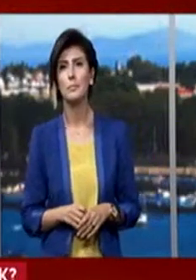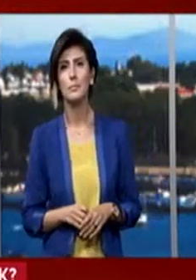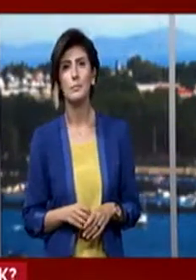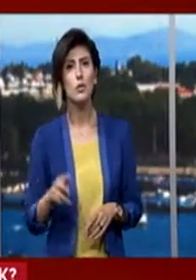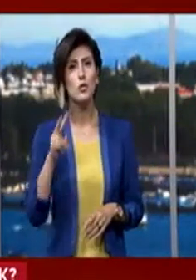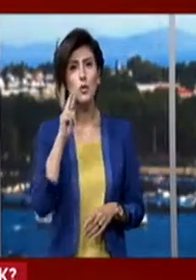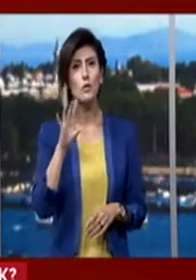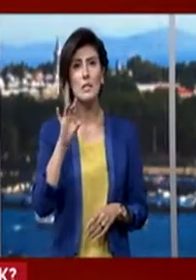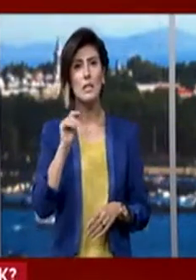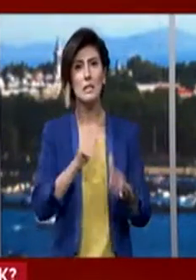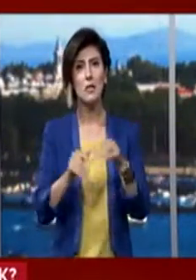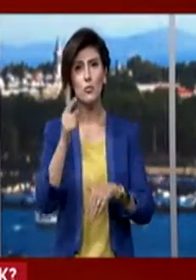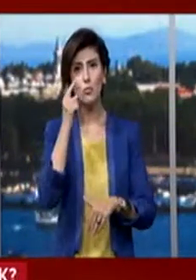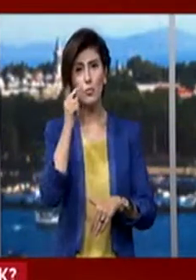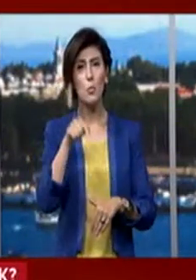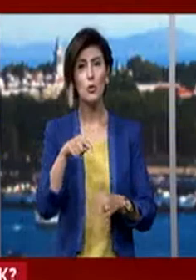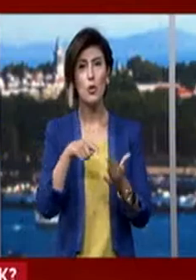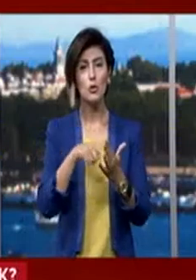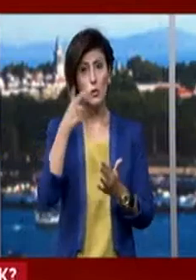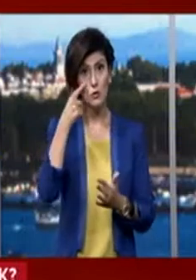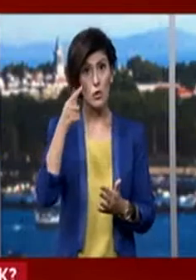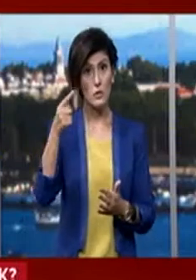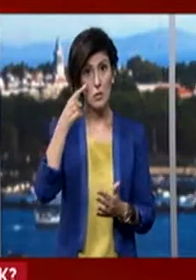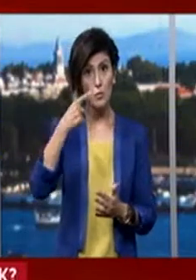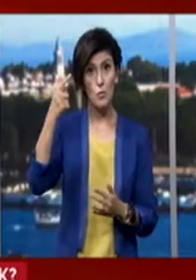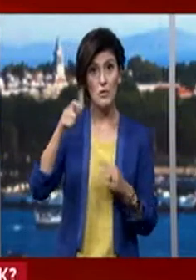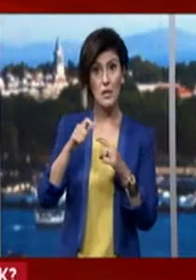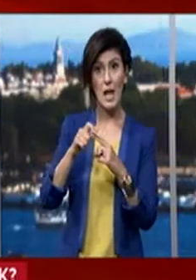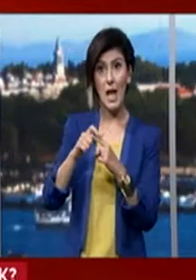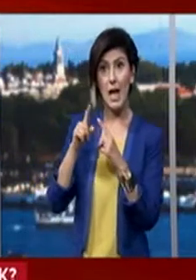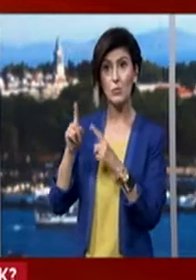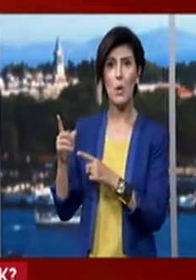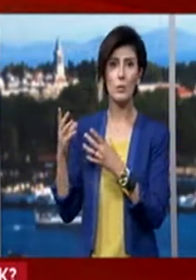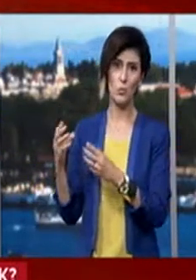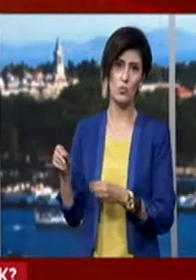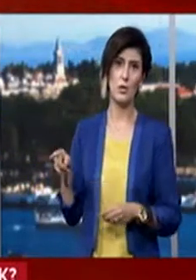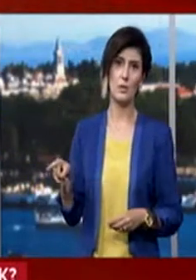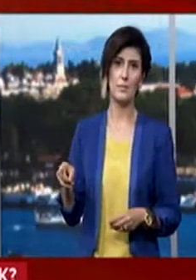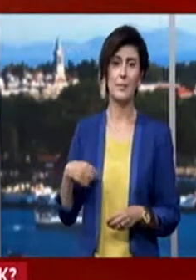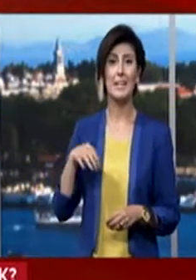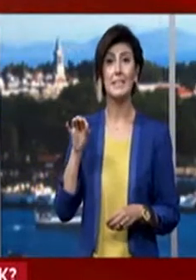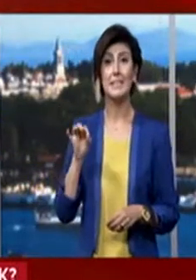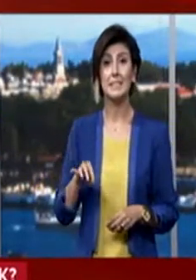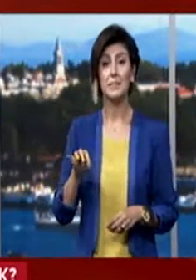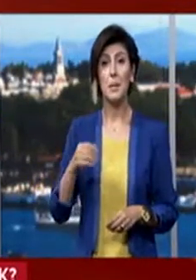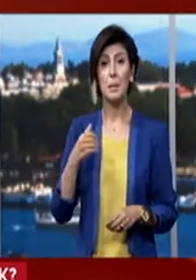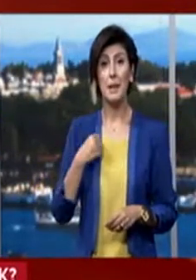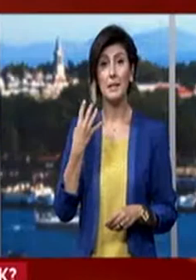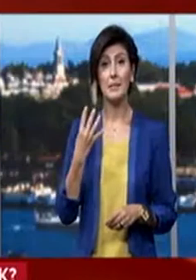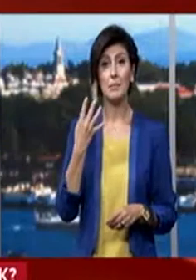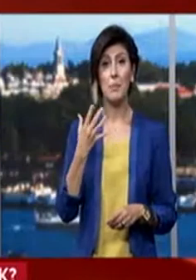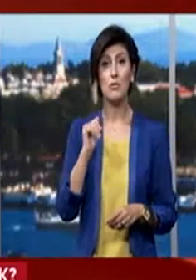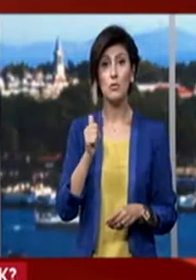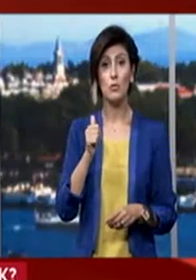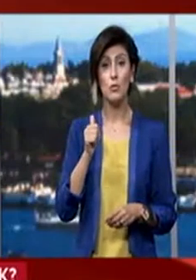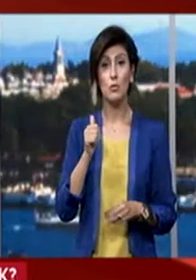Ve son seçenek seçim hükümeti. Bu noktada gözler Cumhurbaşkanı Recep Tayyip Erdoğan'da olacak. Şu anda benim 45 günün dışına